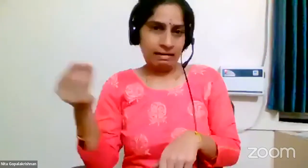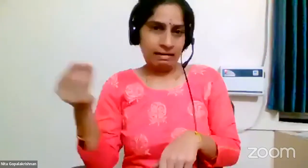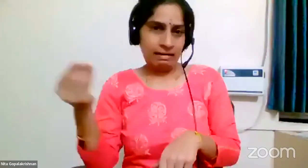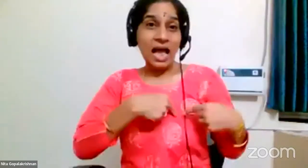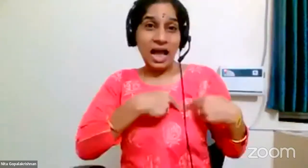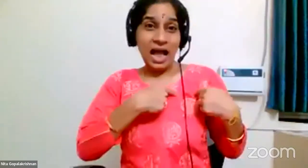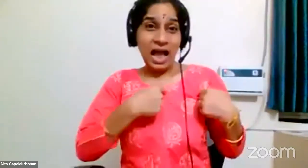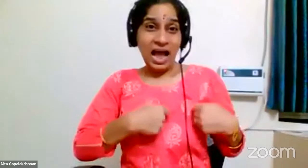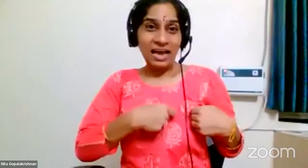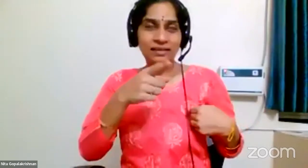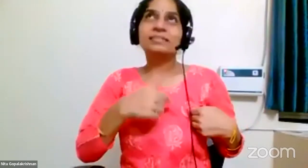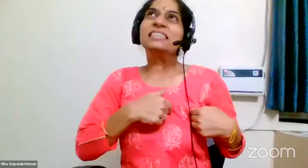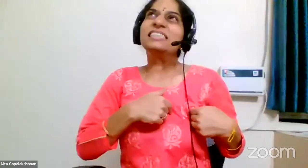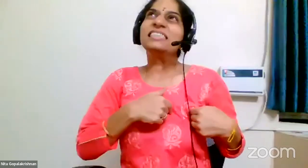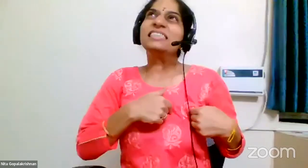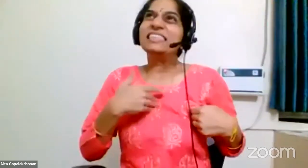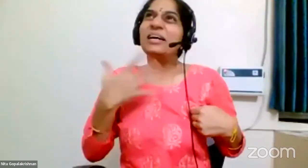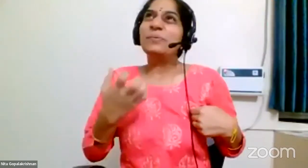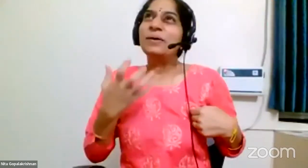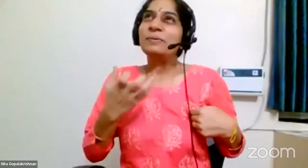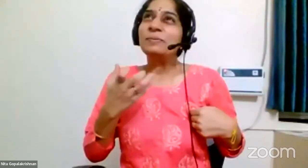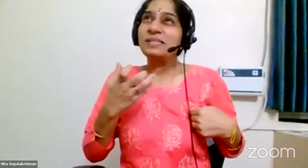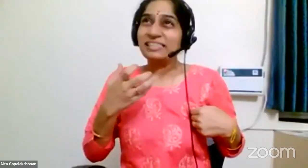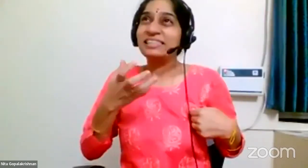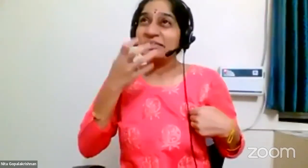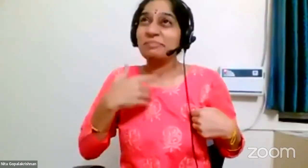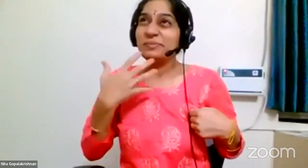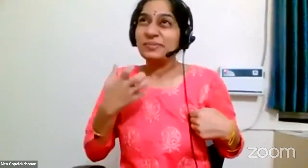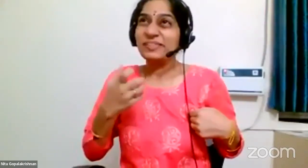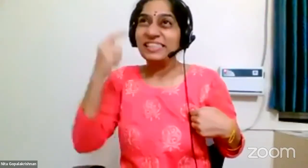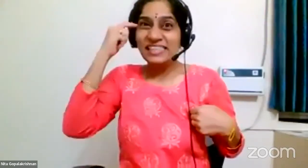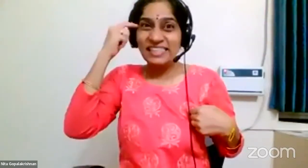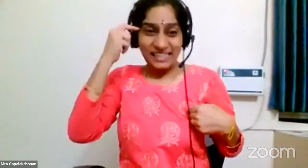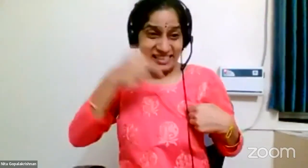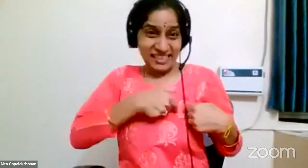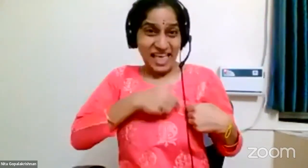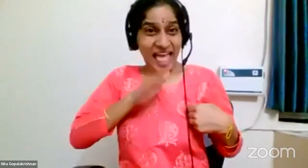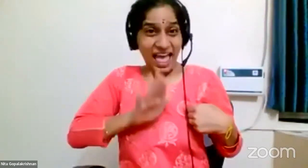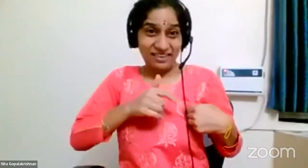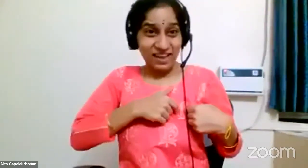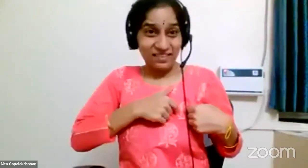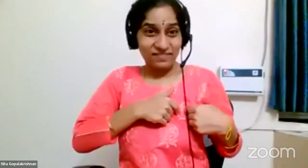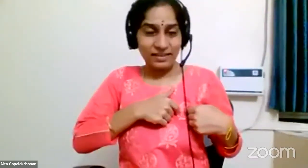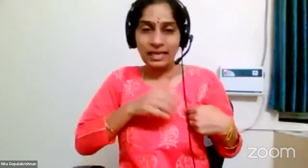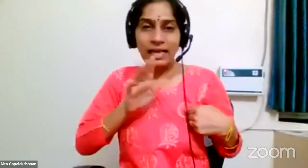इच्छा को खत्म कर देंगे, पहले इच्छा खत्म करेंगे और तब जाके आईफोन दे देंगे।